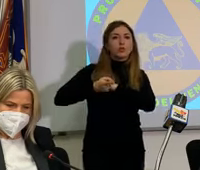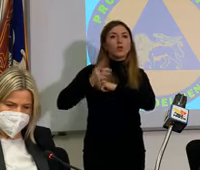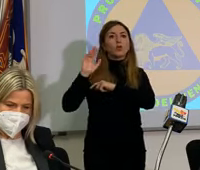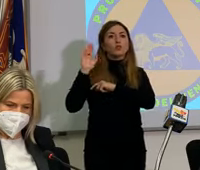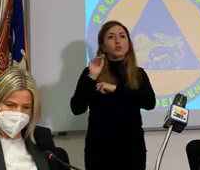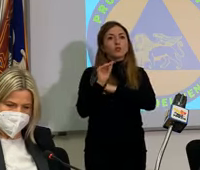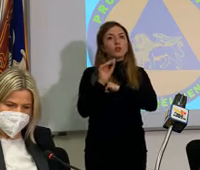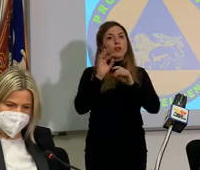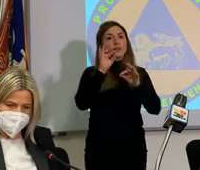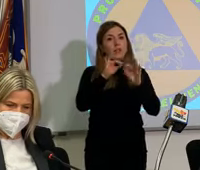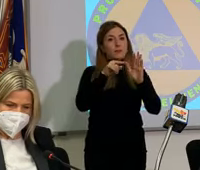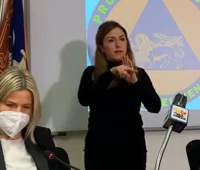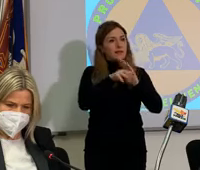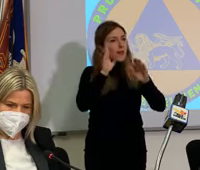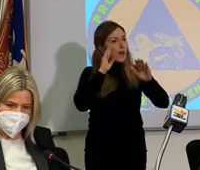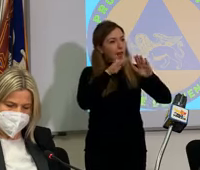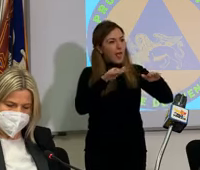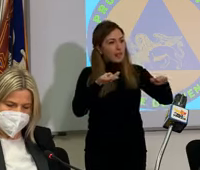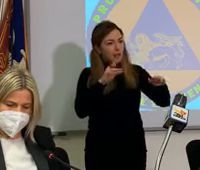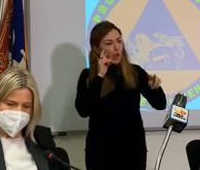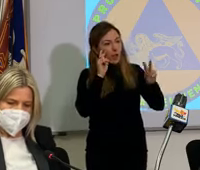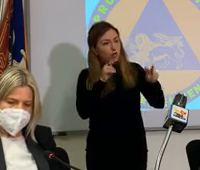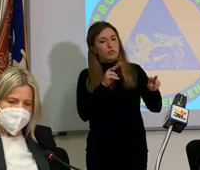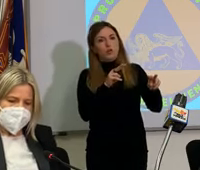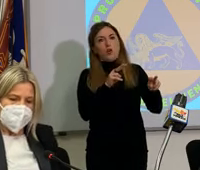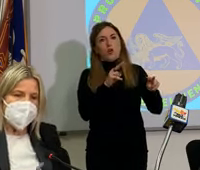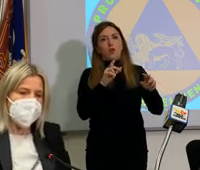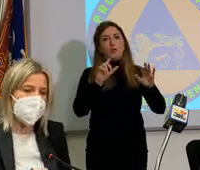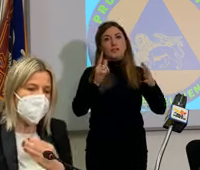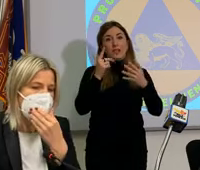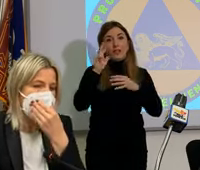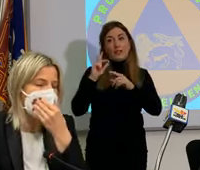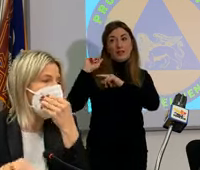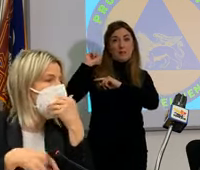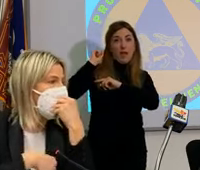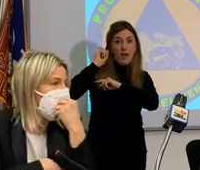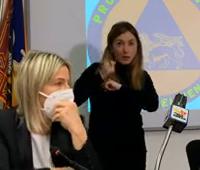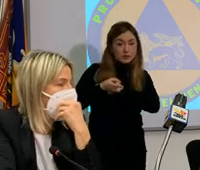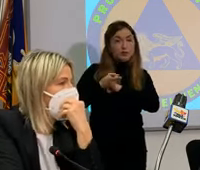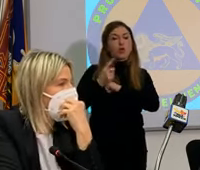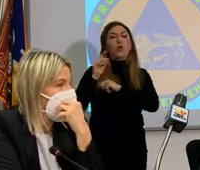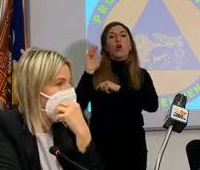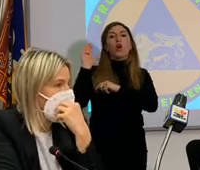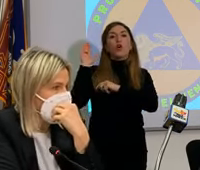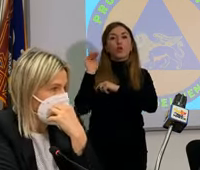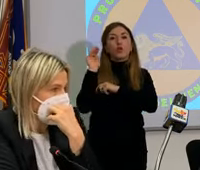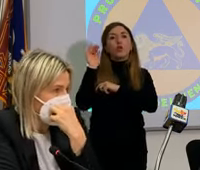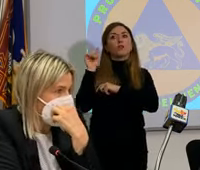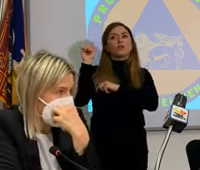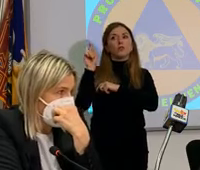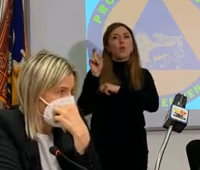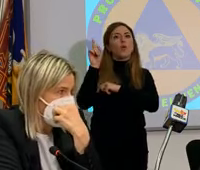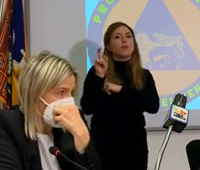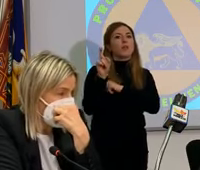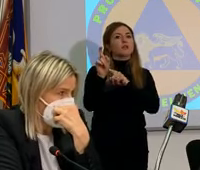posti letto di terapia intensiva qui noi dal 7 di marzo sappiamo giorno per giorno